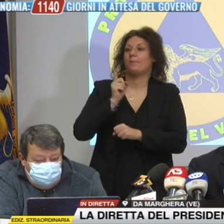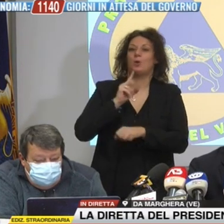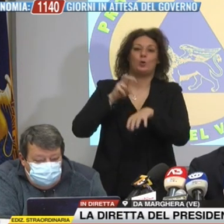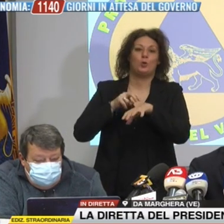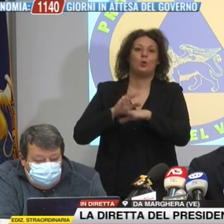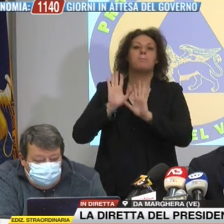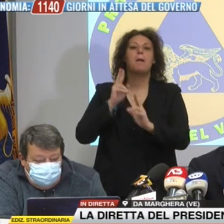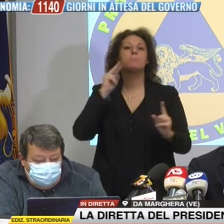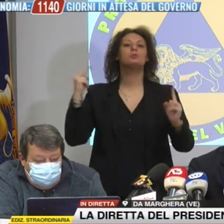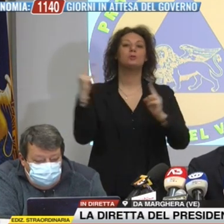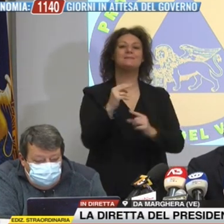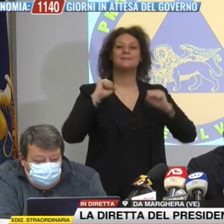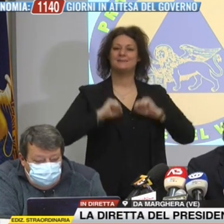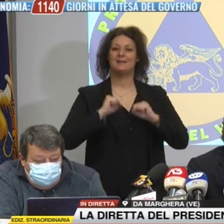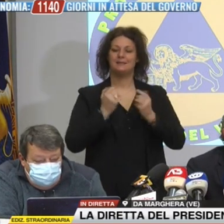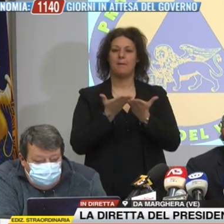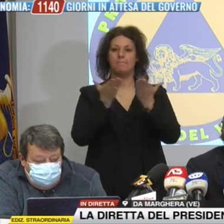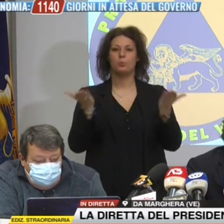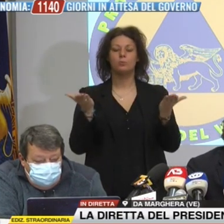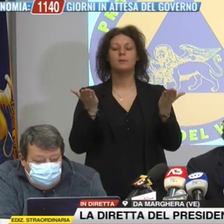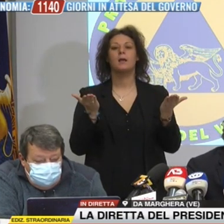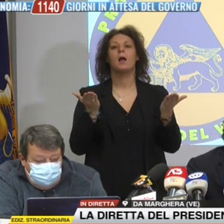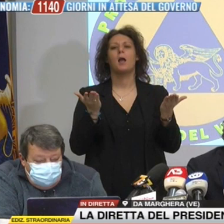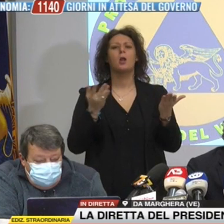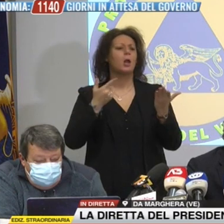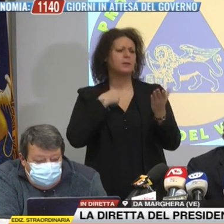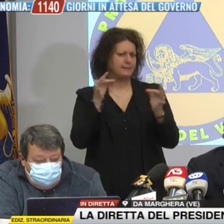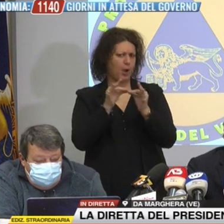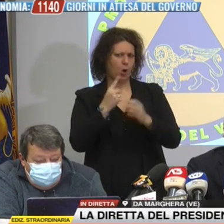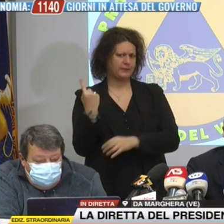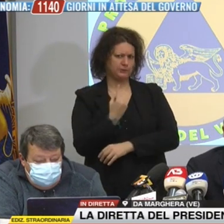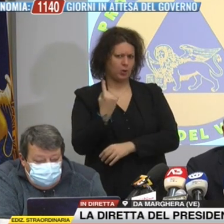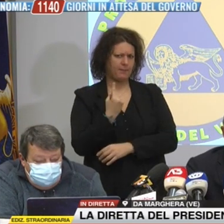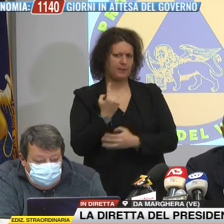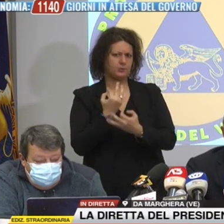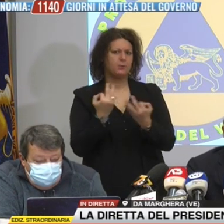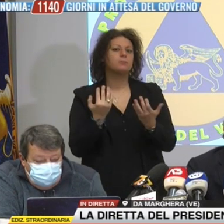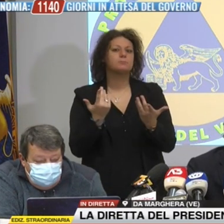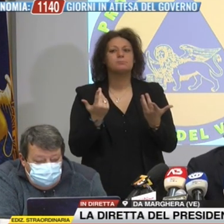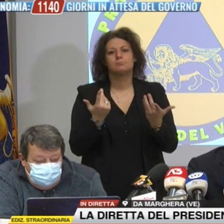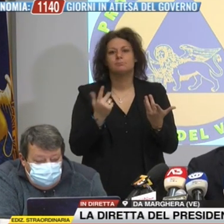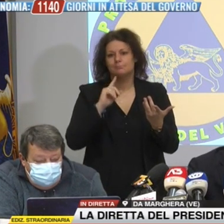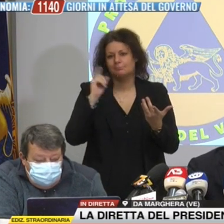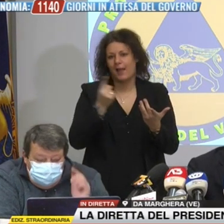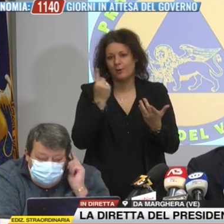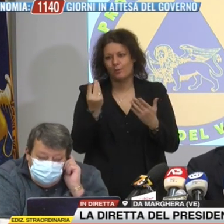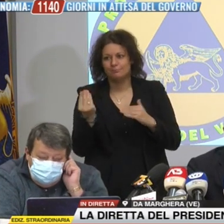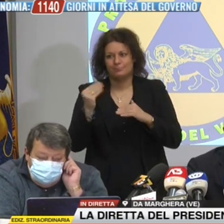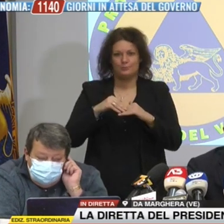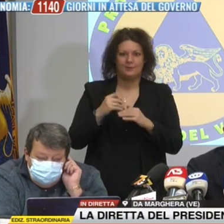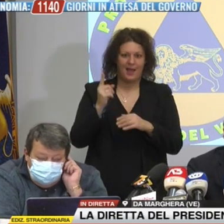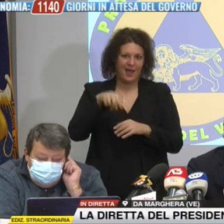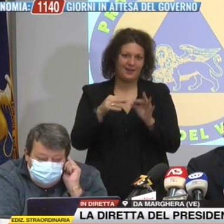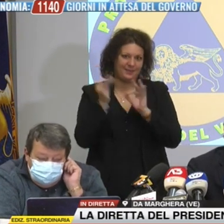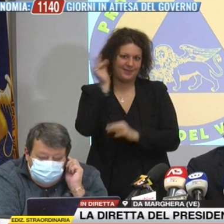vista di sanità pubblica penso che l'isolamento ci stia tutto, il tampone facciamo 60.000 al giorno, uno in più non è che